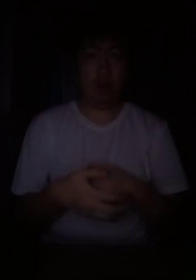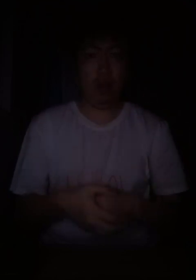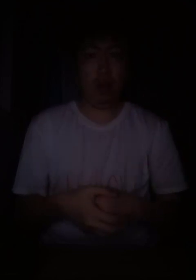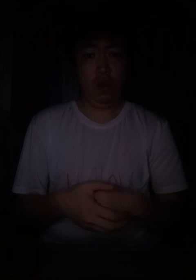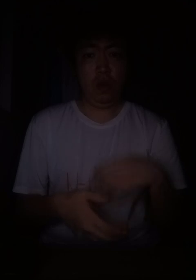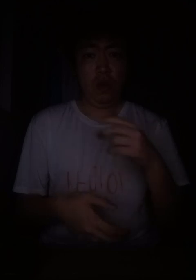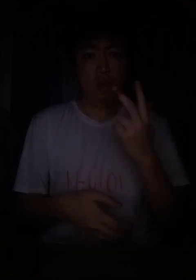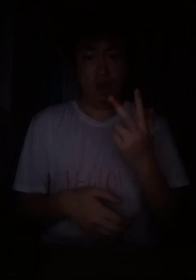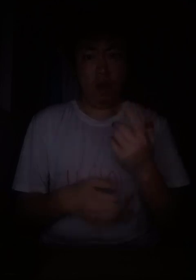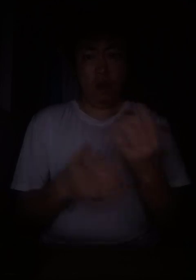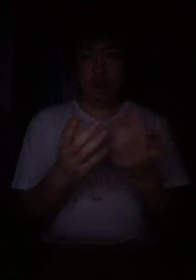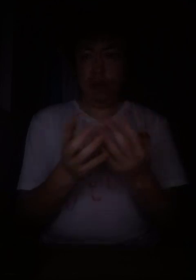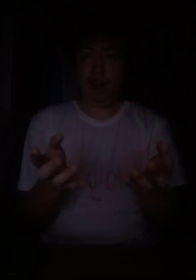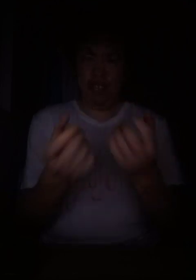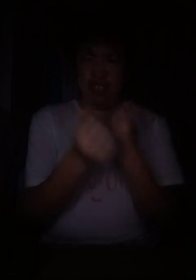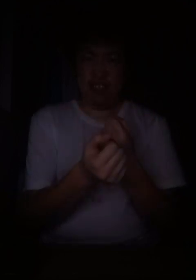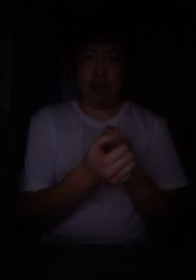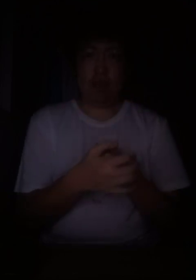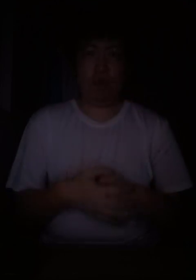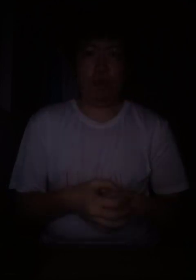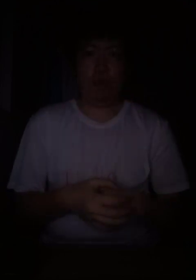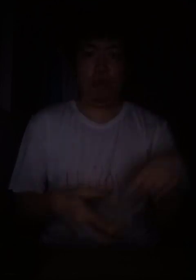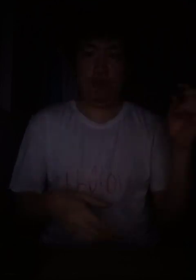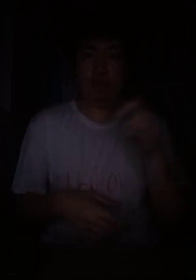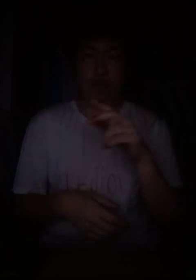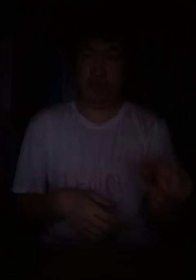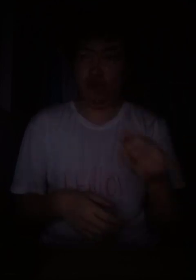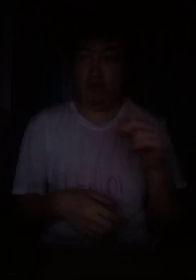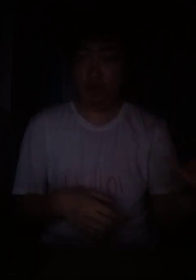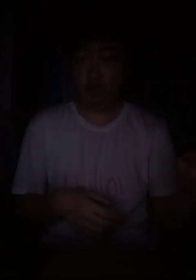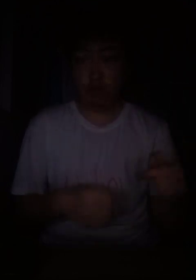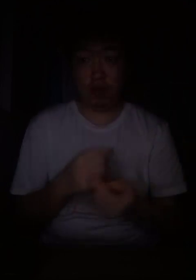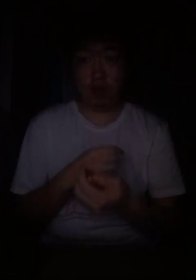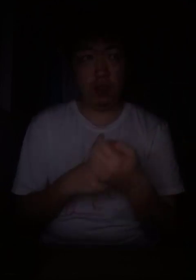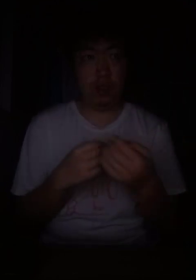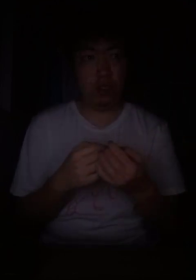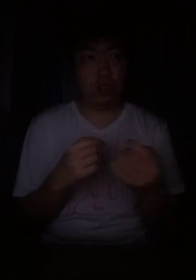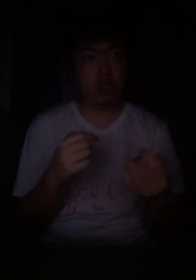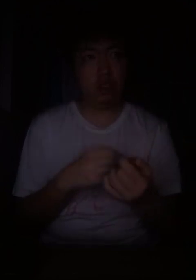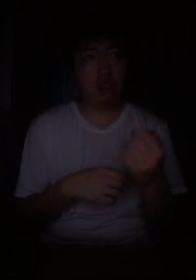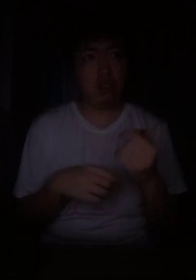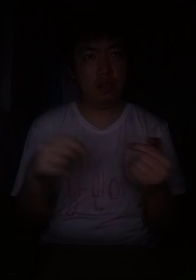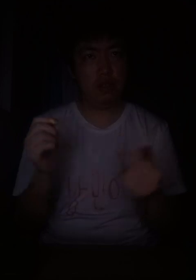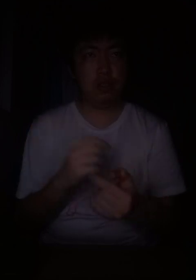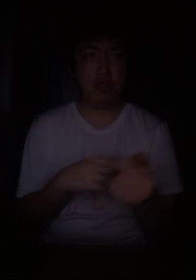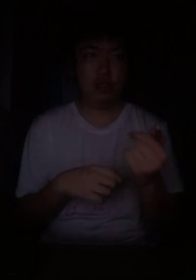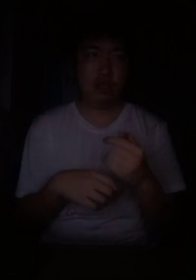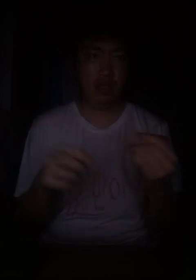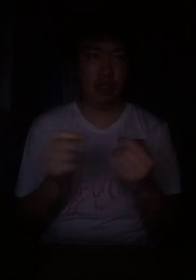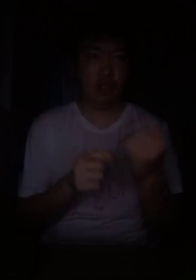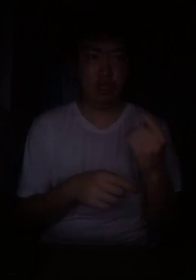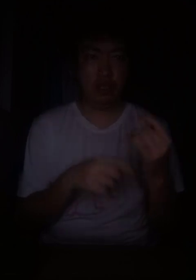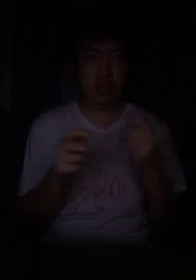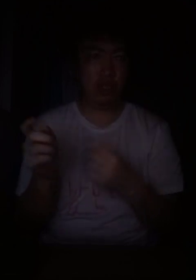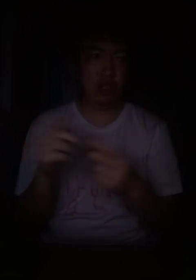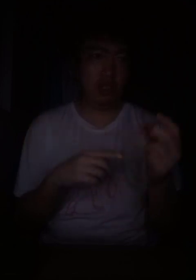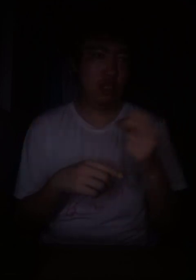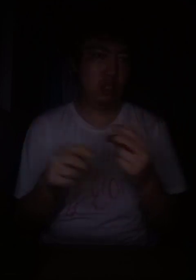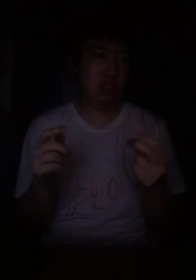그래요? 정도가 네. 압수됐고요. 네. 보통 수억 원대의 큰 억대 도박판이 벌어지기도 합니다. 그 말은 제가 잘못